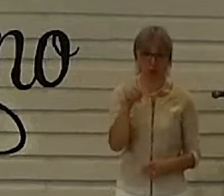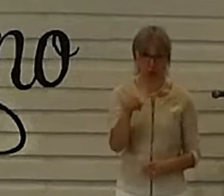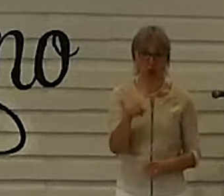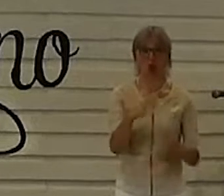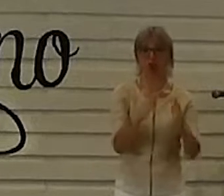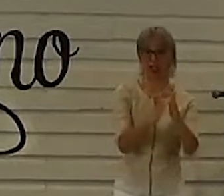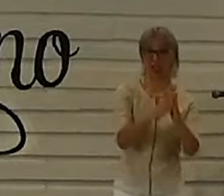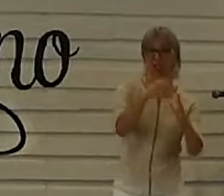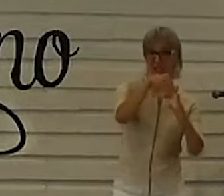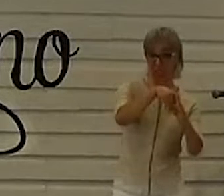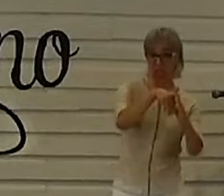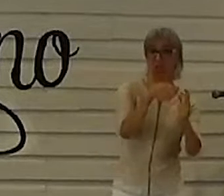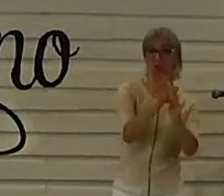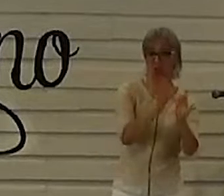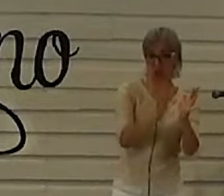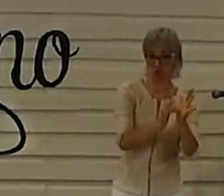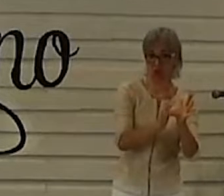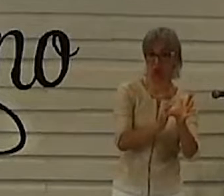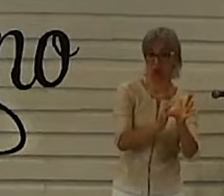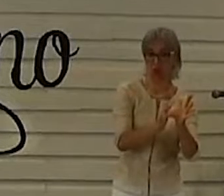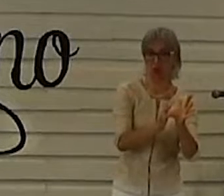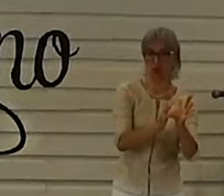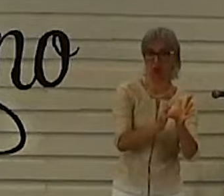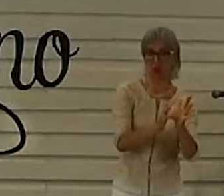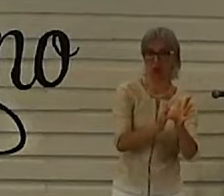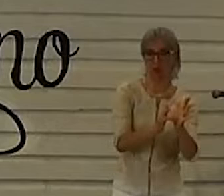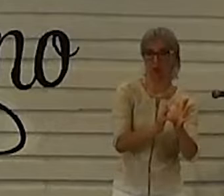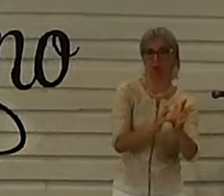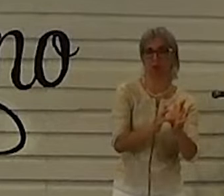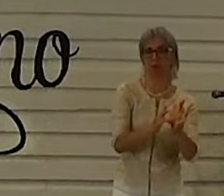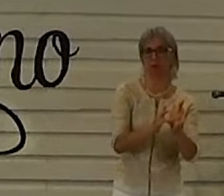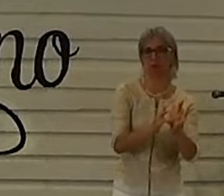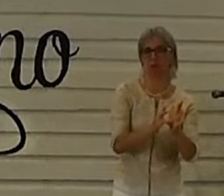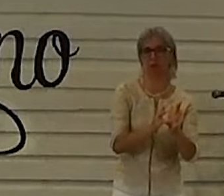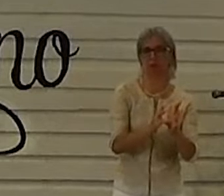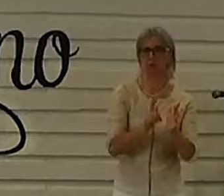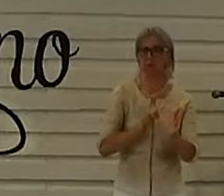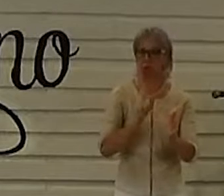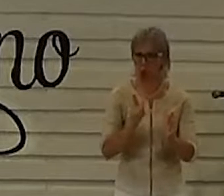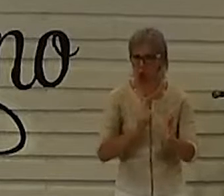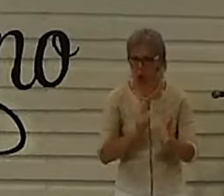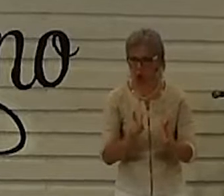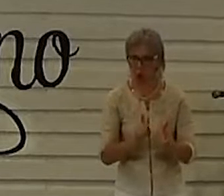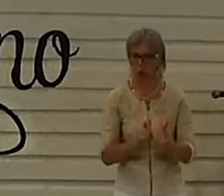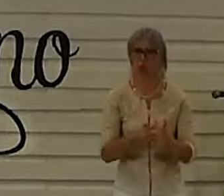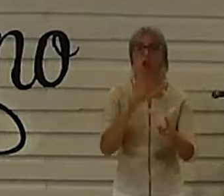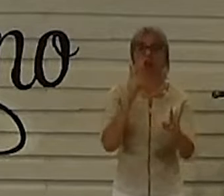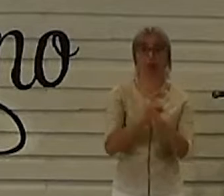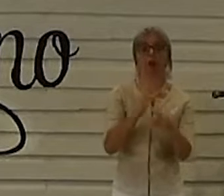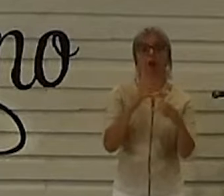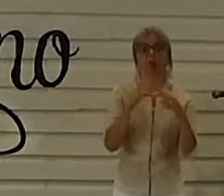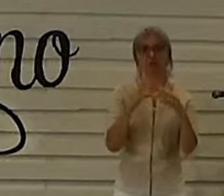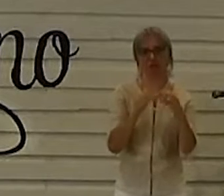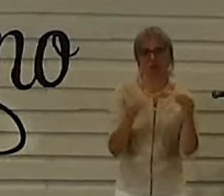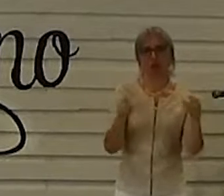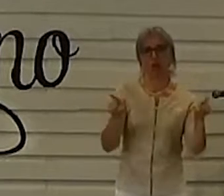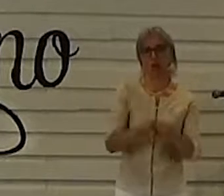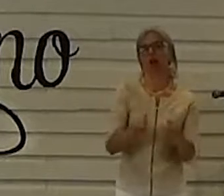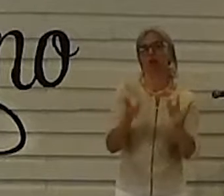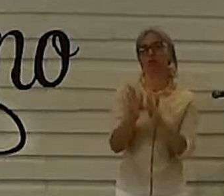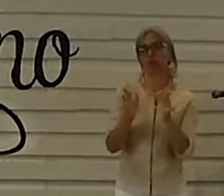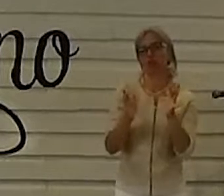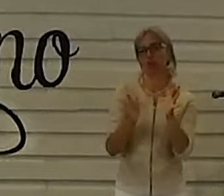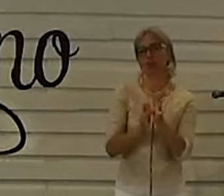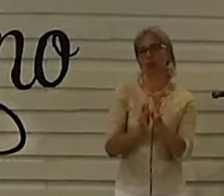parte della sua chiesa, io devo fare quello che Gesù ha fatto.